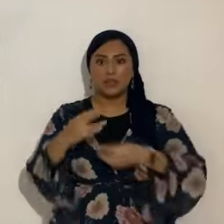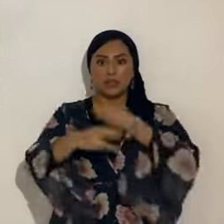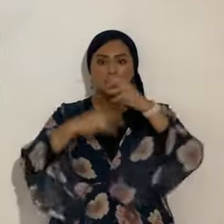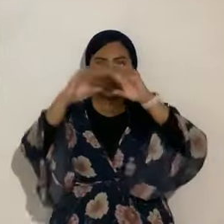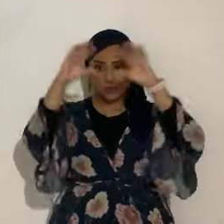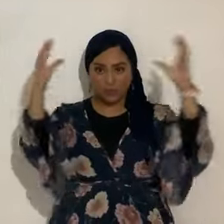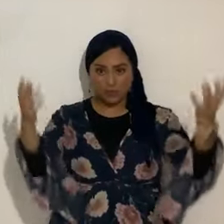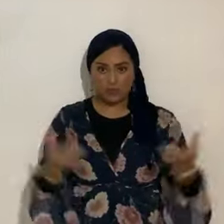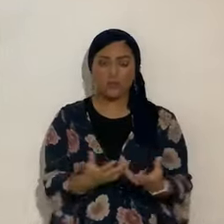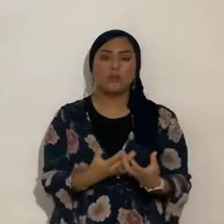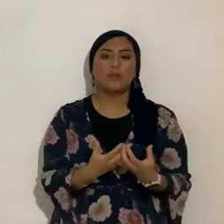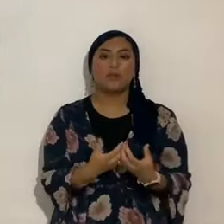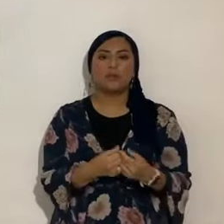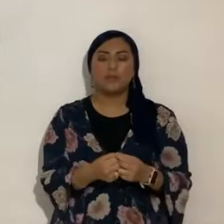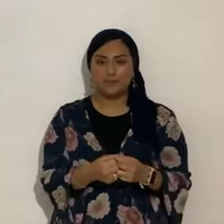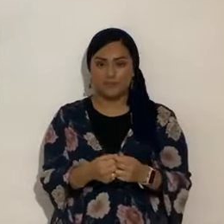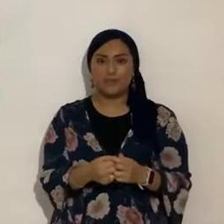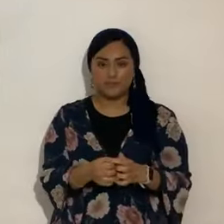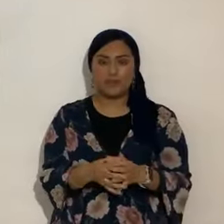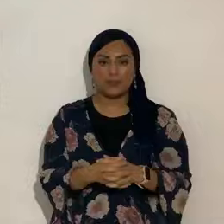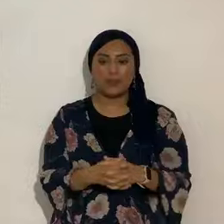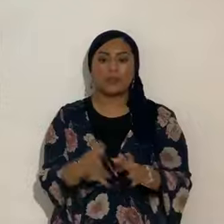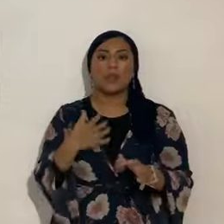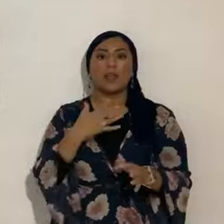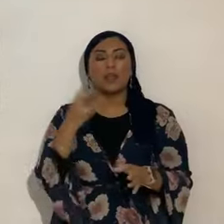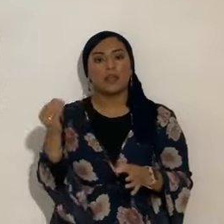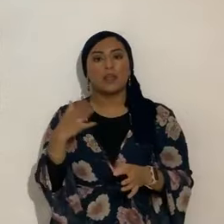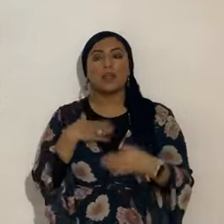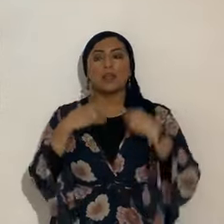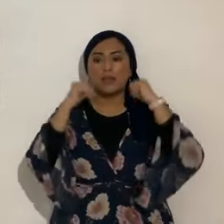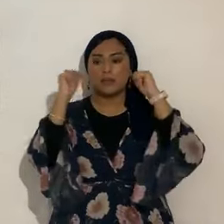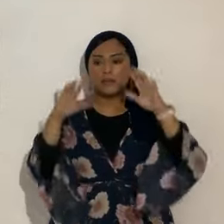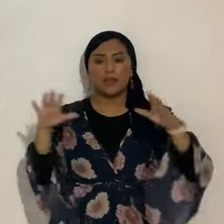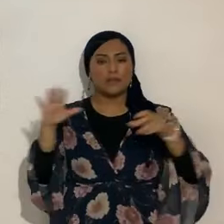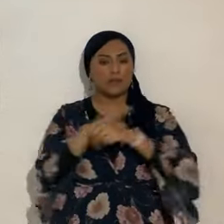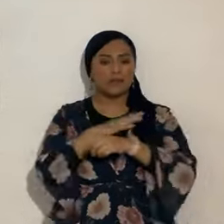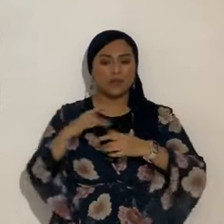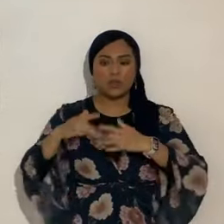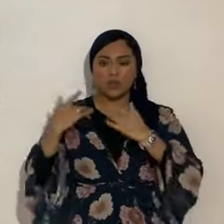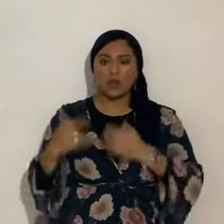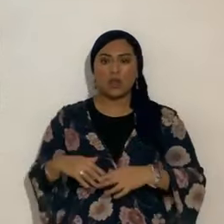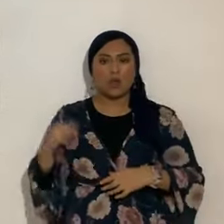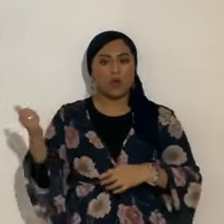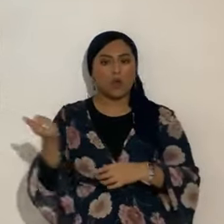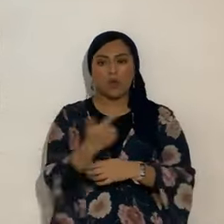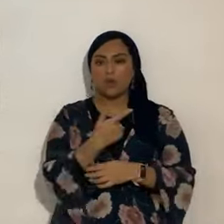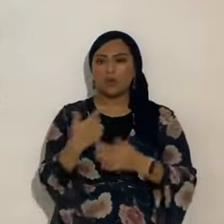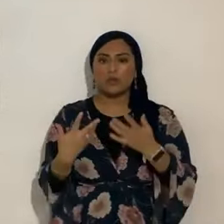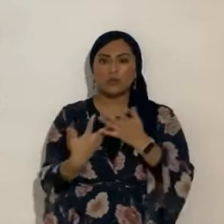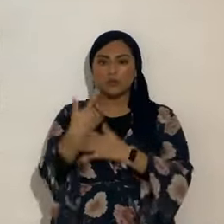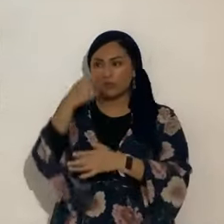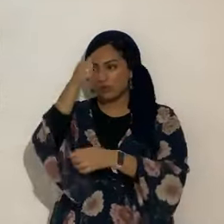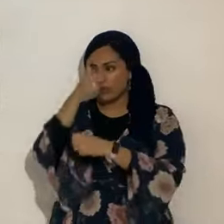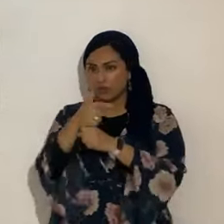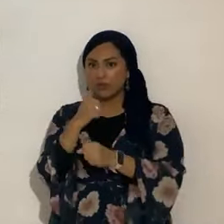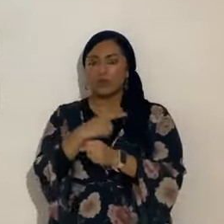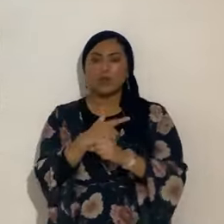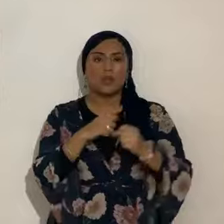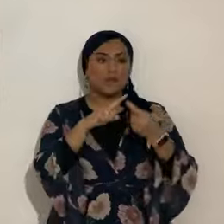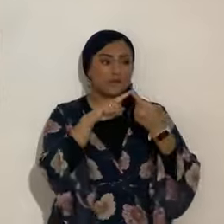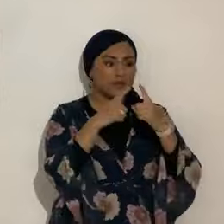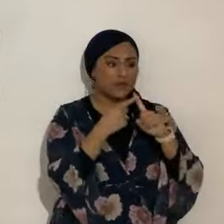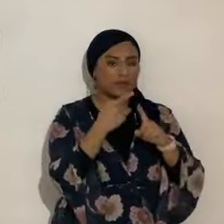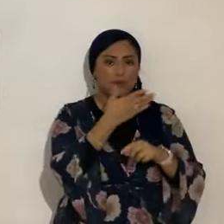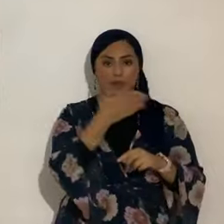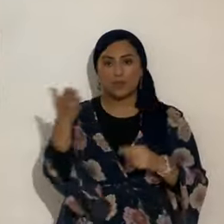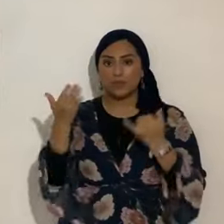local, que es una sola, ¿sí? Y bendigo con todo mi corazón a todos los hermanos nuevecitos, a los amigos y amigas que